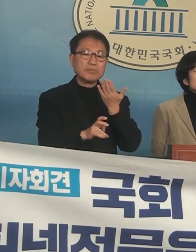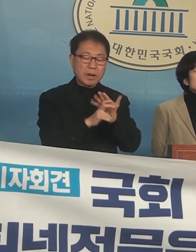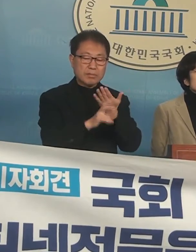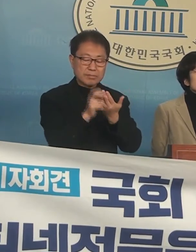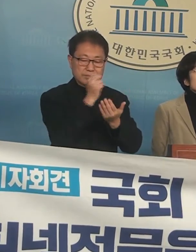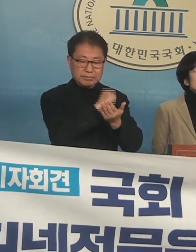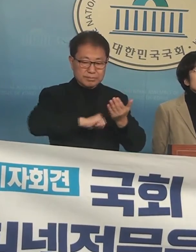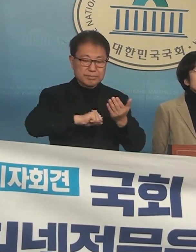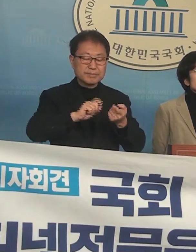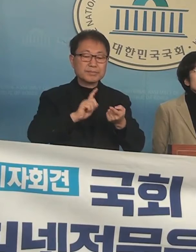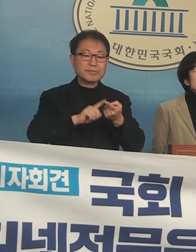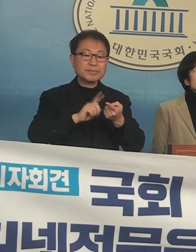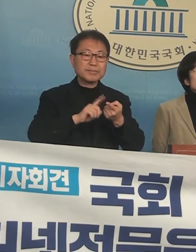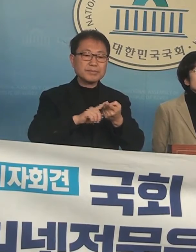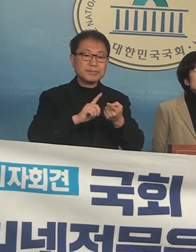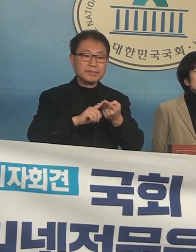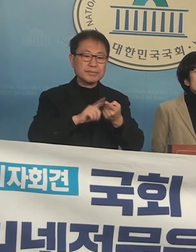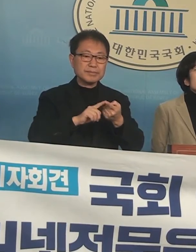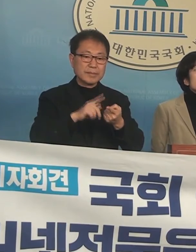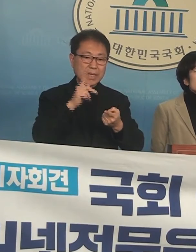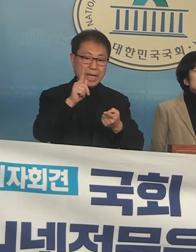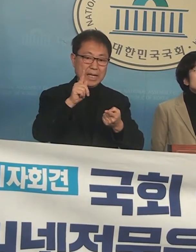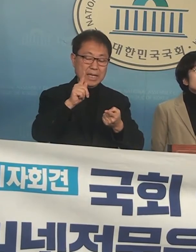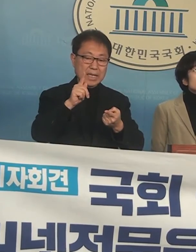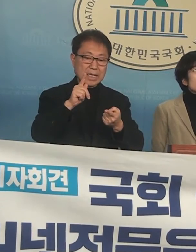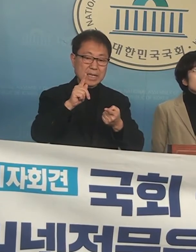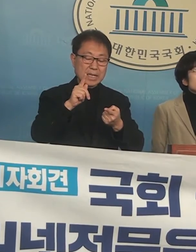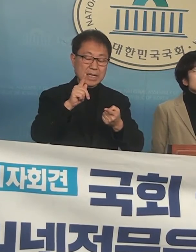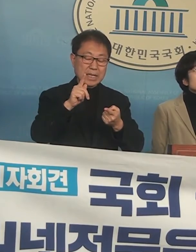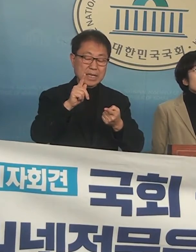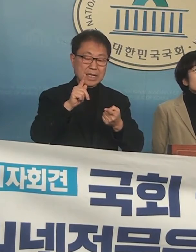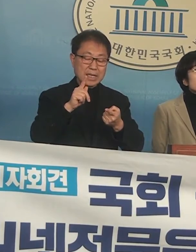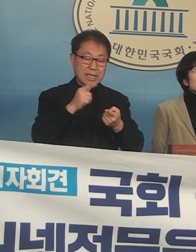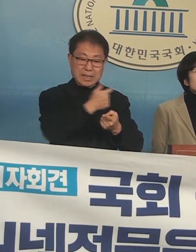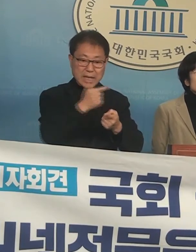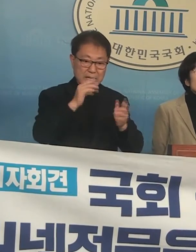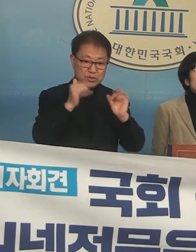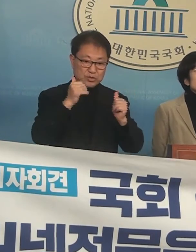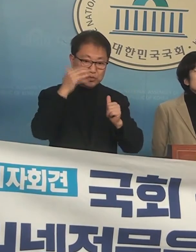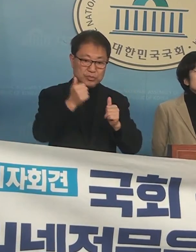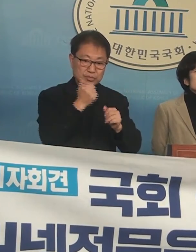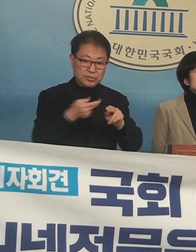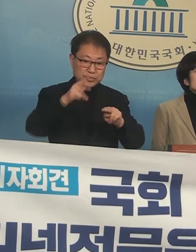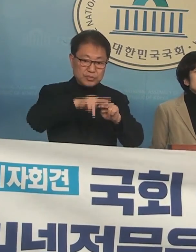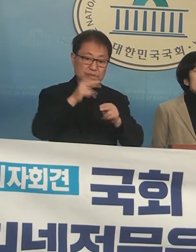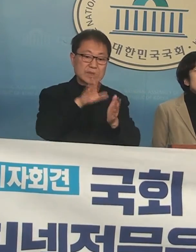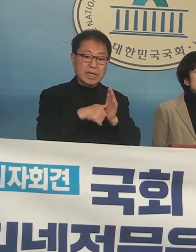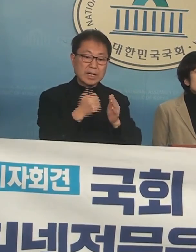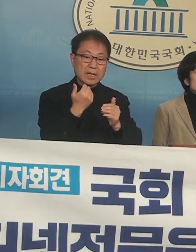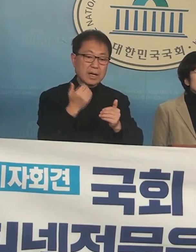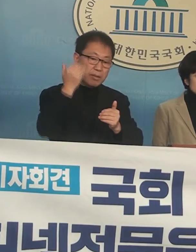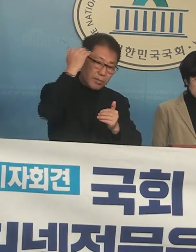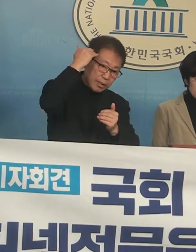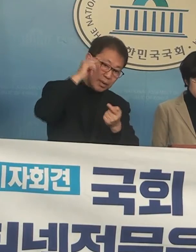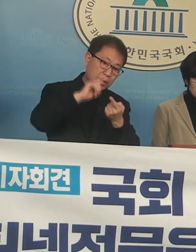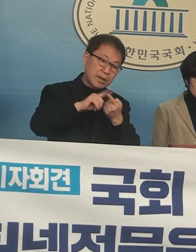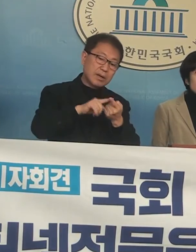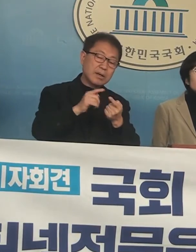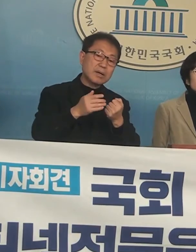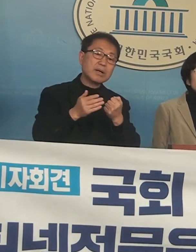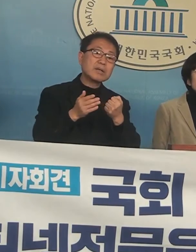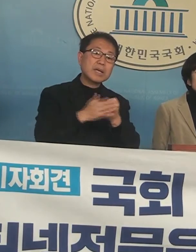전력이 KT 등이 K뱅크의 대주주가 되는데 걸림돌이 된다는 이유 하나만으로 그것을 허물어